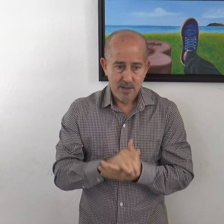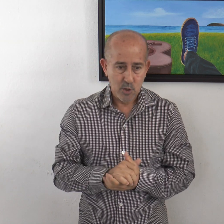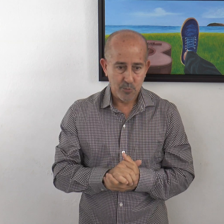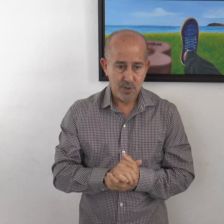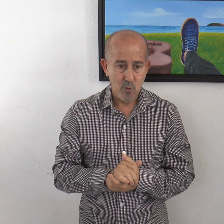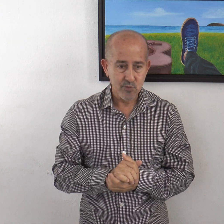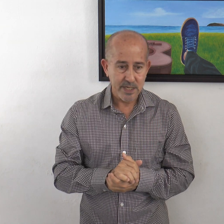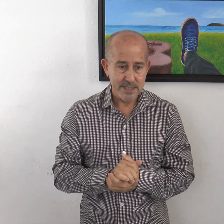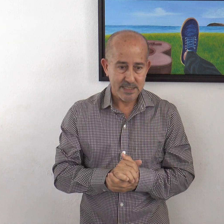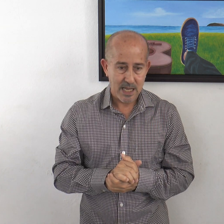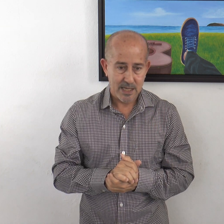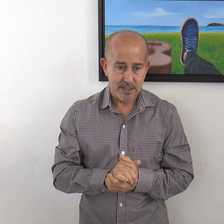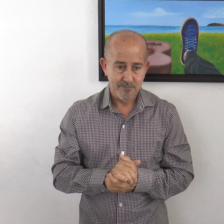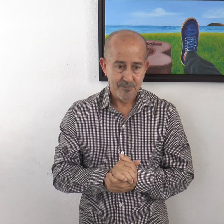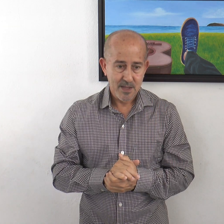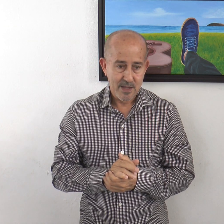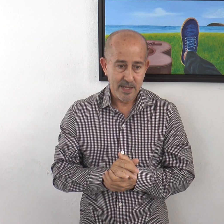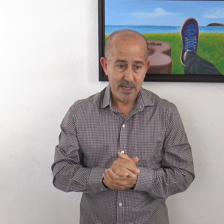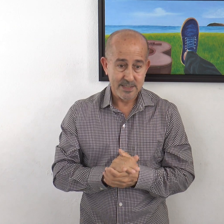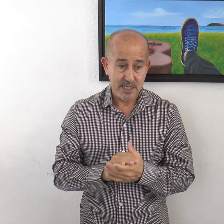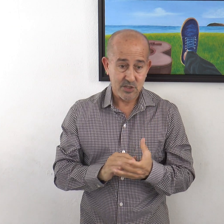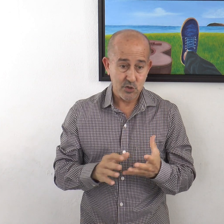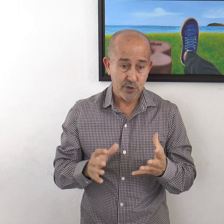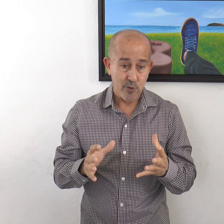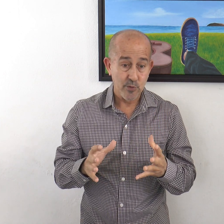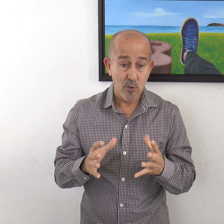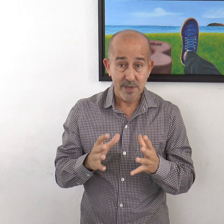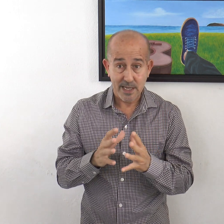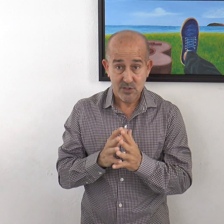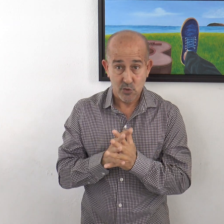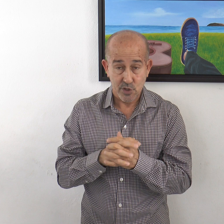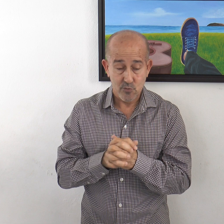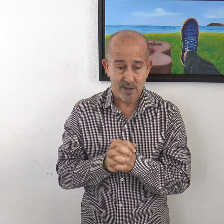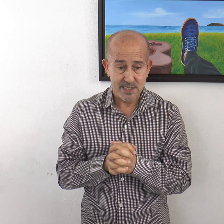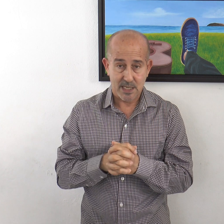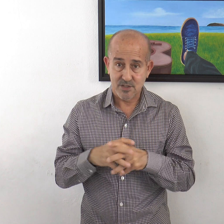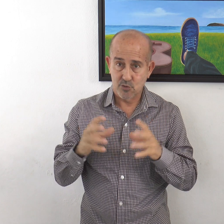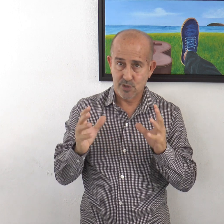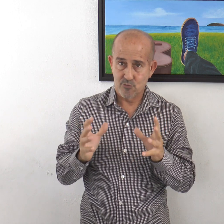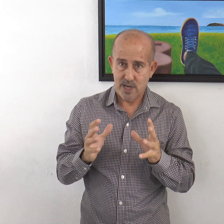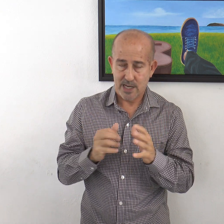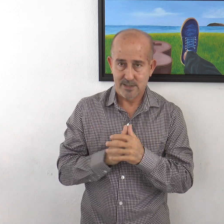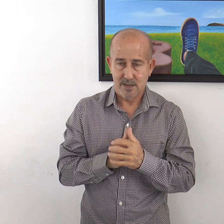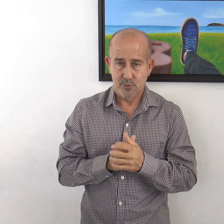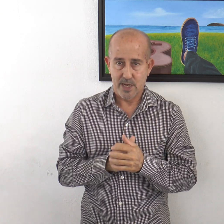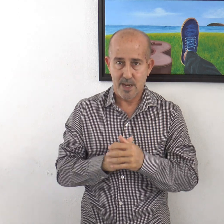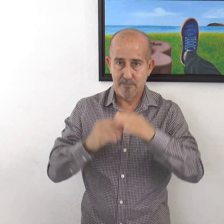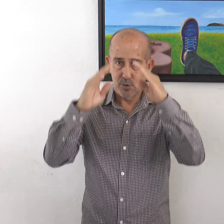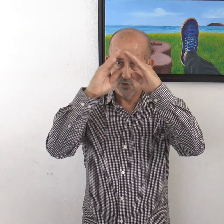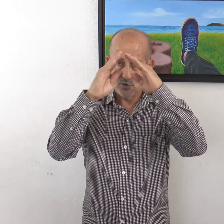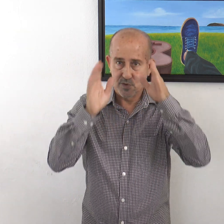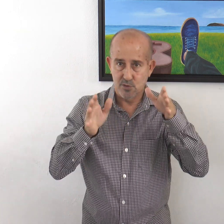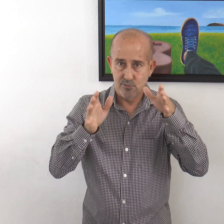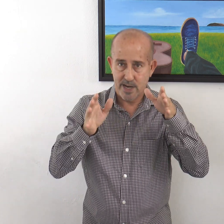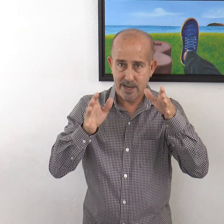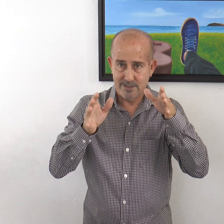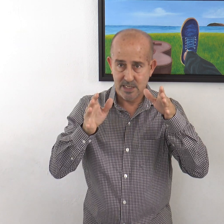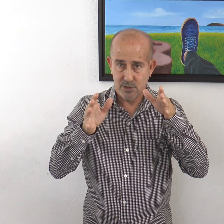Lo podemos utilizar secciones, una ubicación de una habitación de una casa. Por ejemplo, si yo digo una casa y quiero